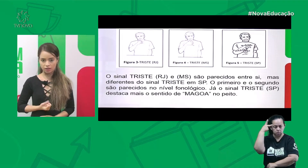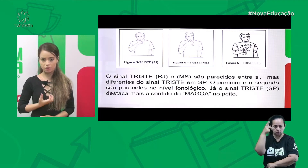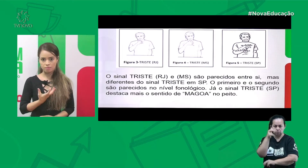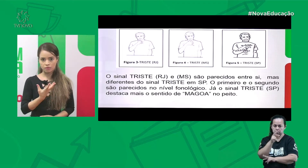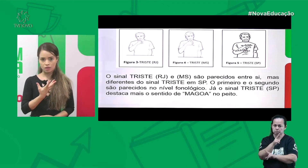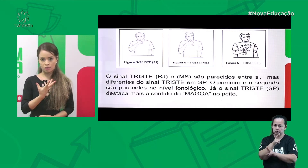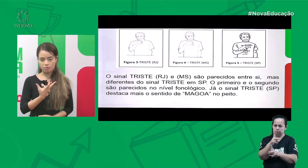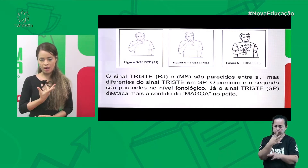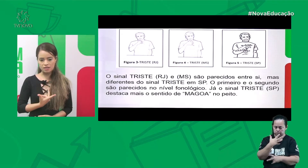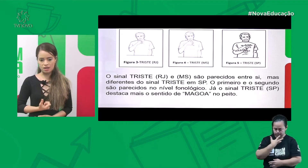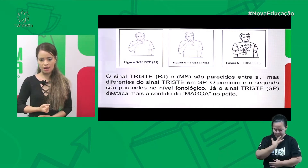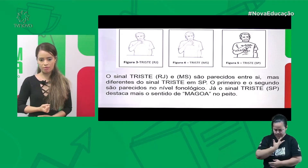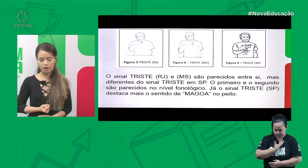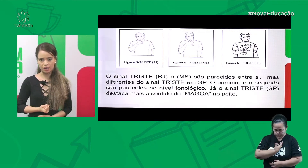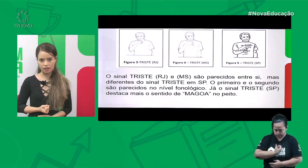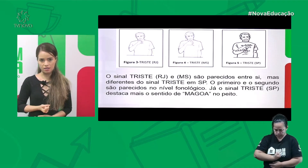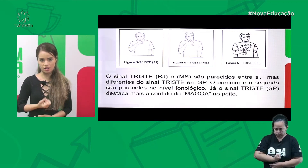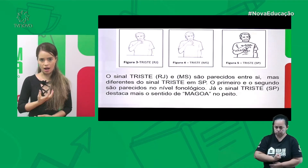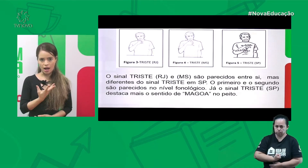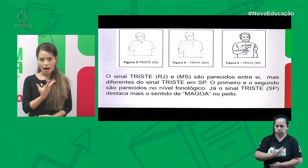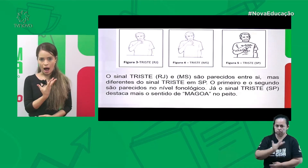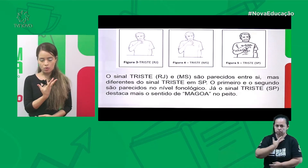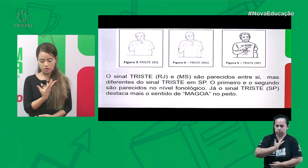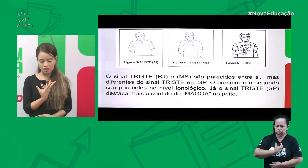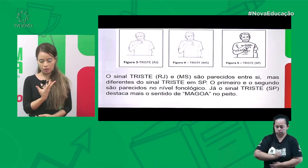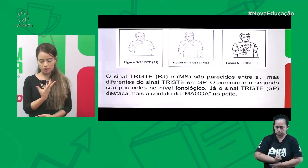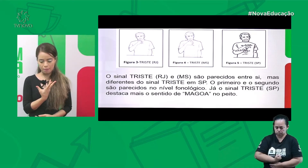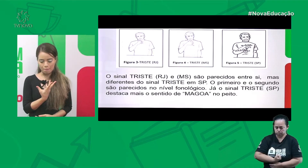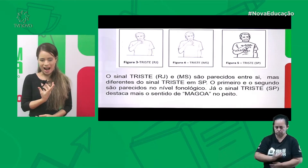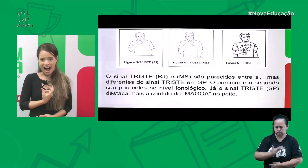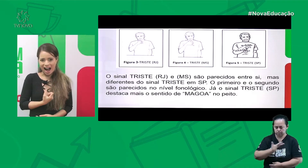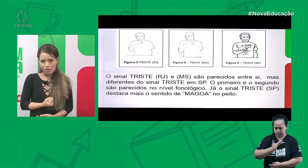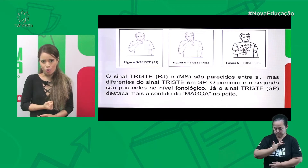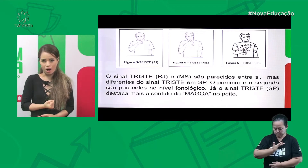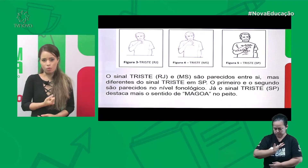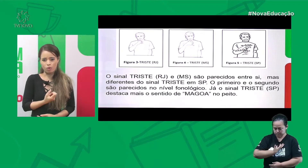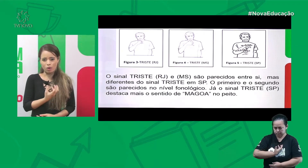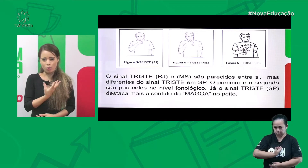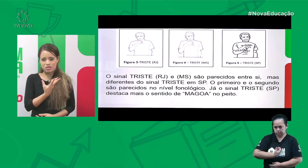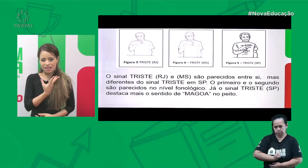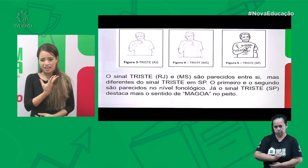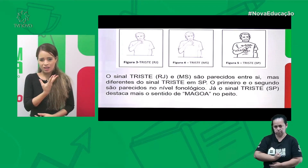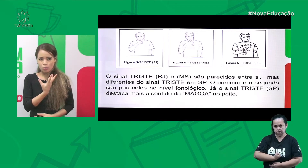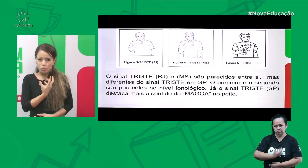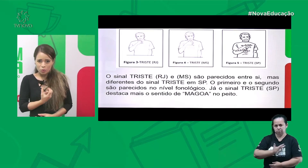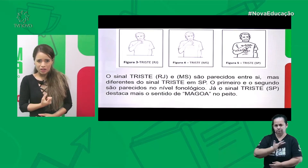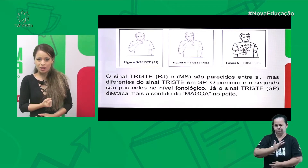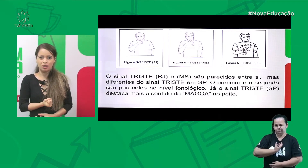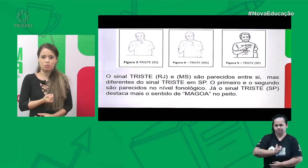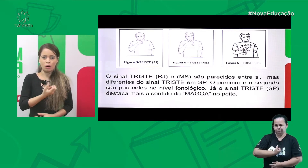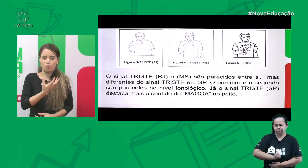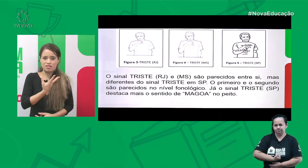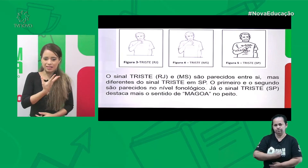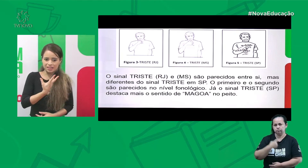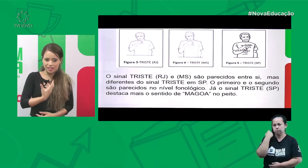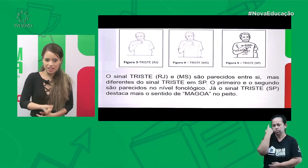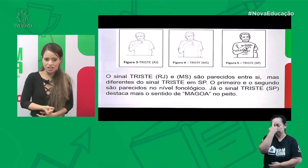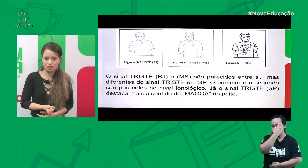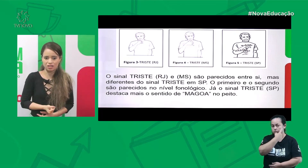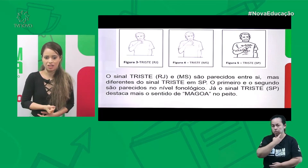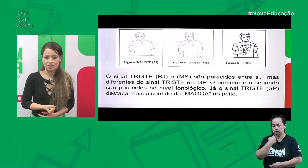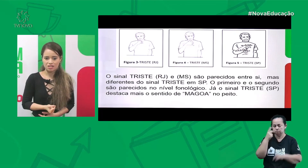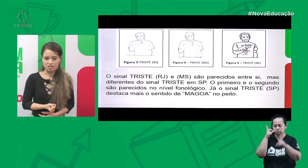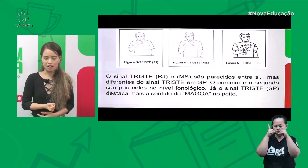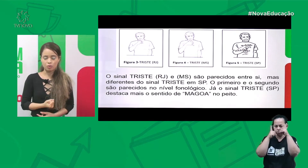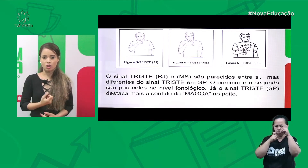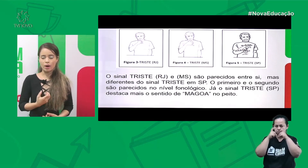maneira aqui, que faz essa referência ao sinal de mágoa, uma coisa ruim, uma coisa